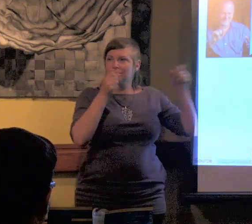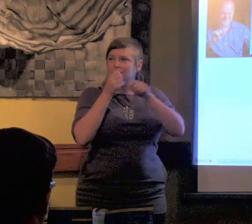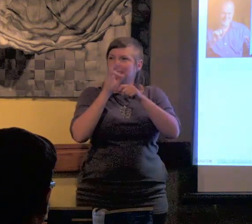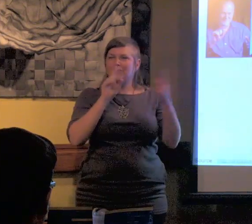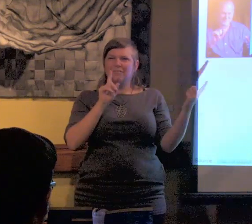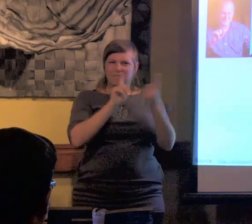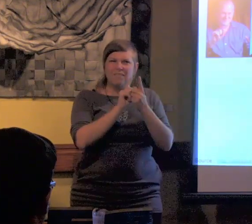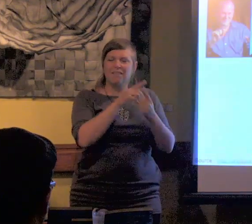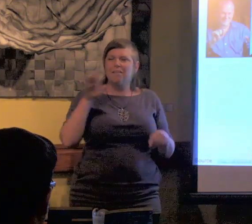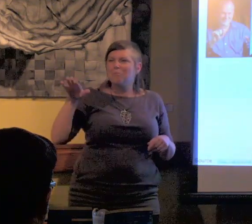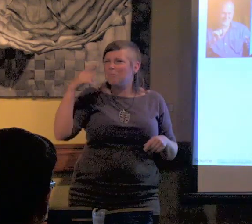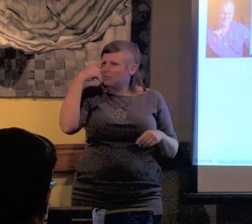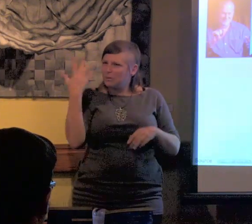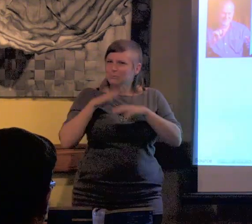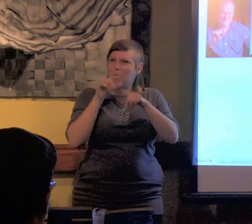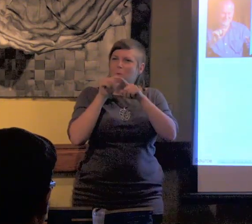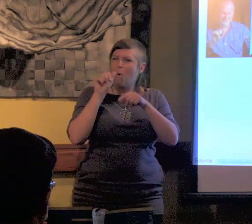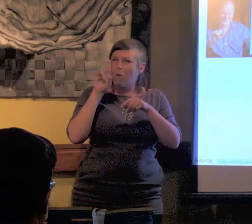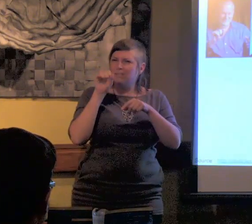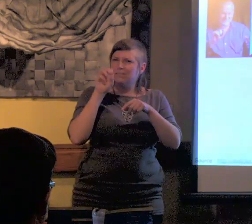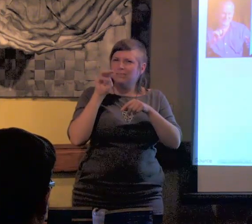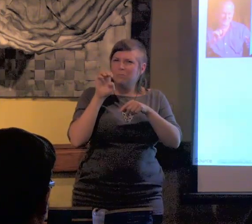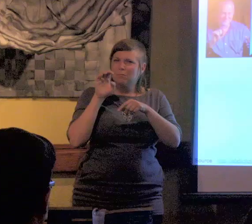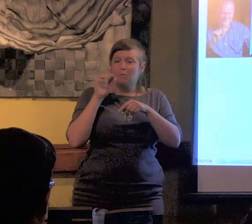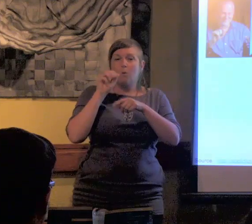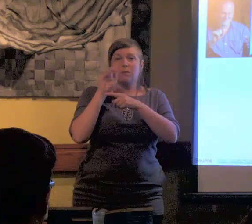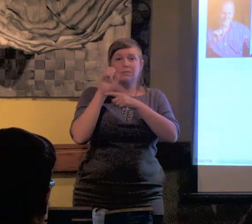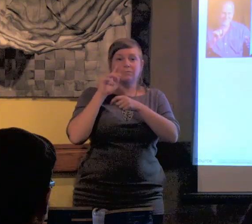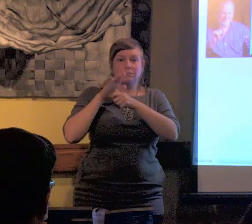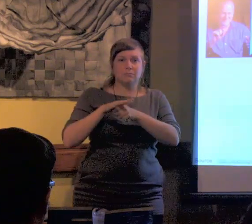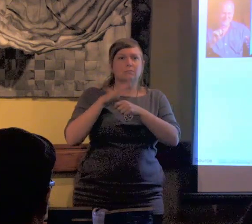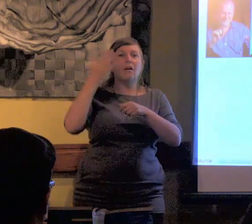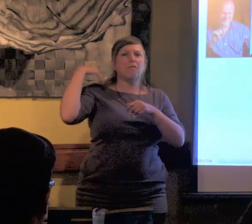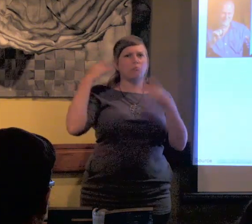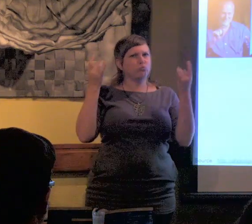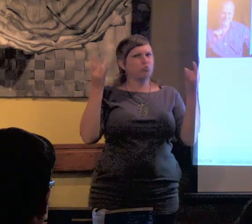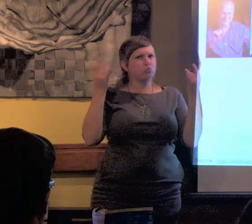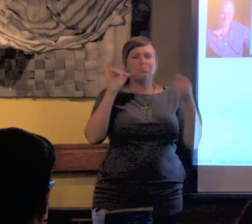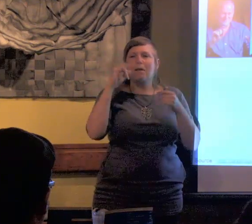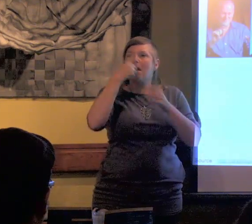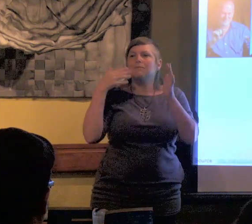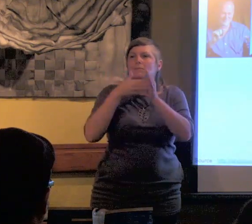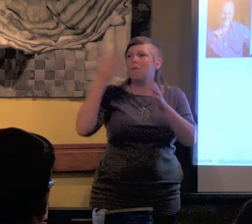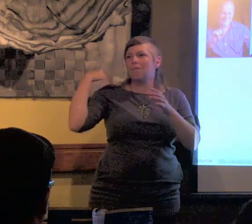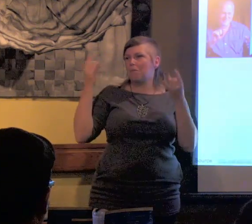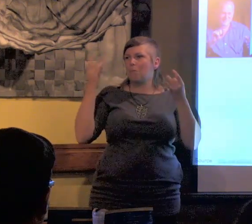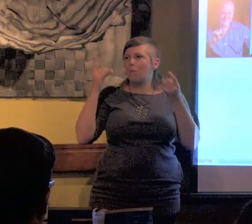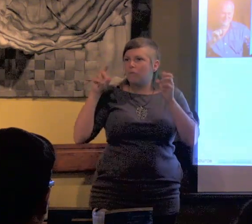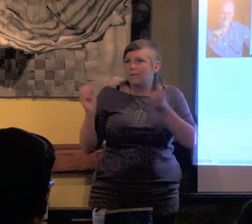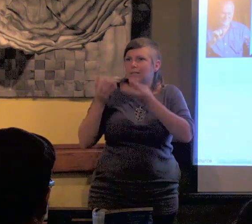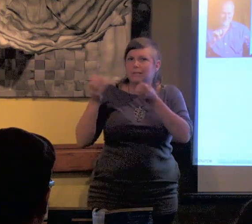M. Tom Humphries. Donc, il dit, écoute, tu penses quoi de l'autre? de l'audisme, mais avant, il n'y avait pas ce terme-là.